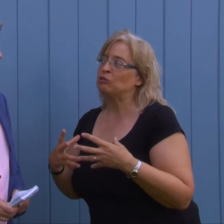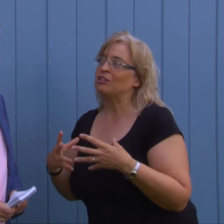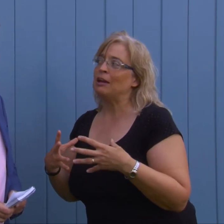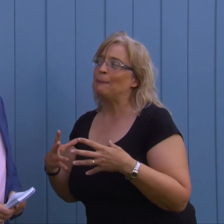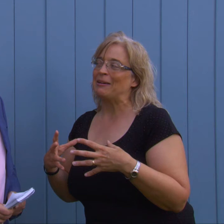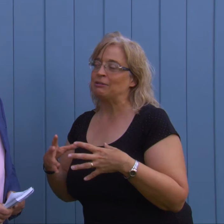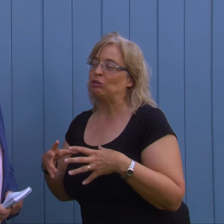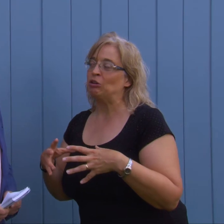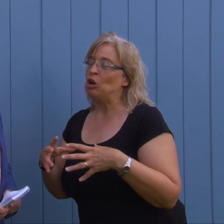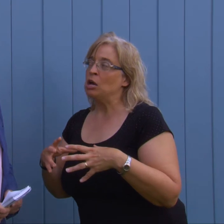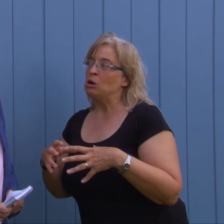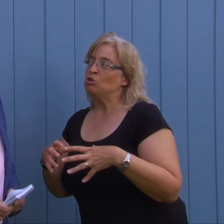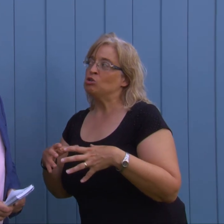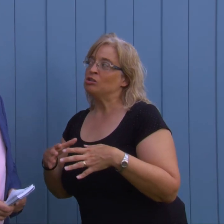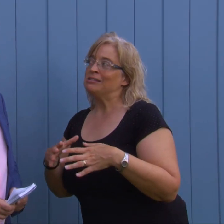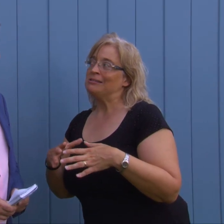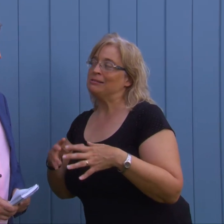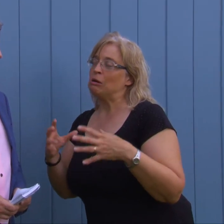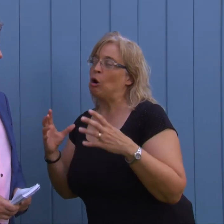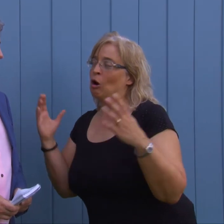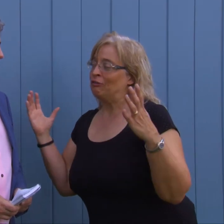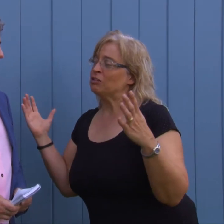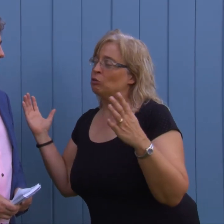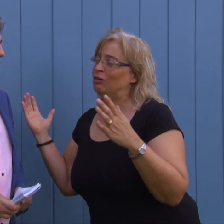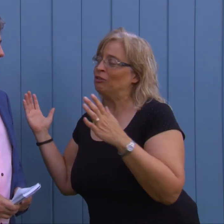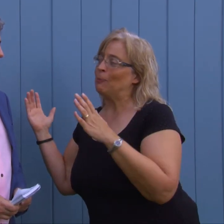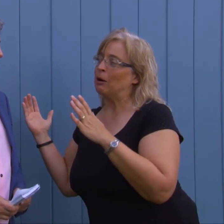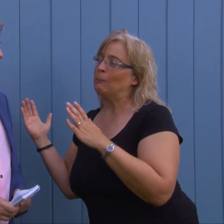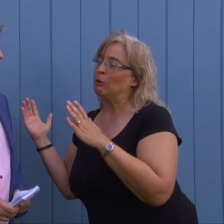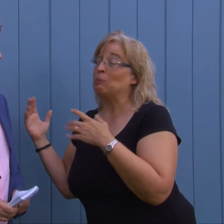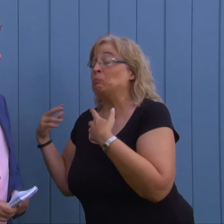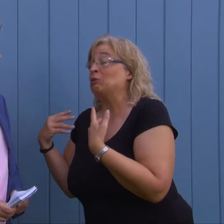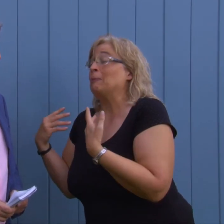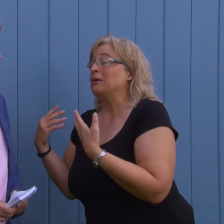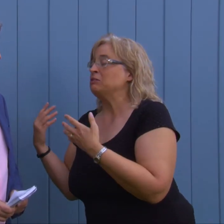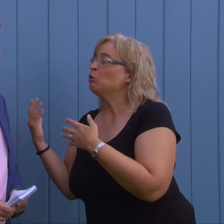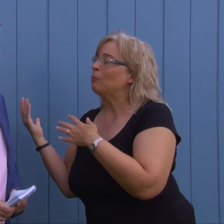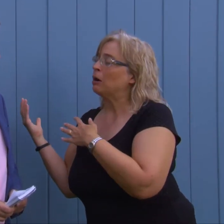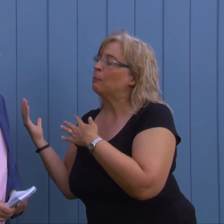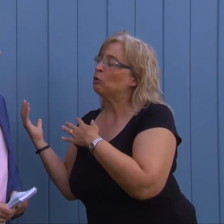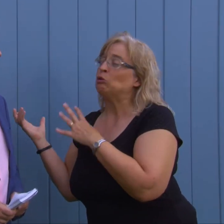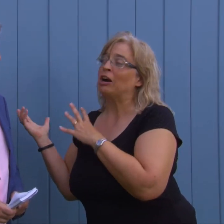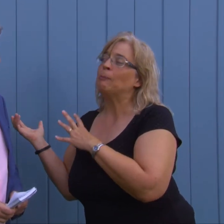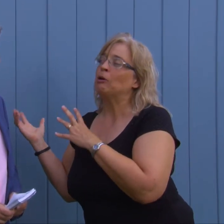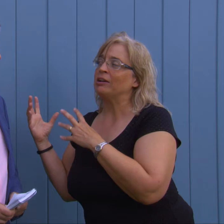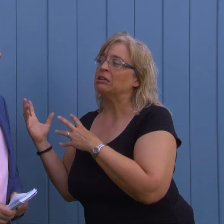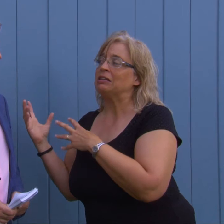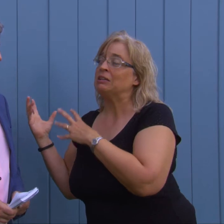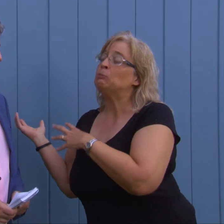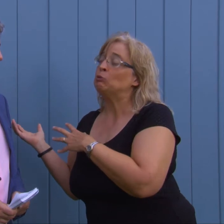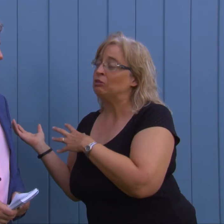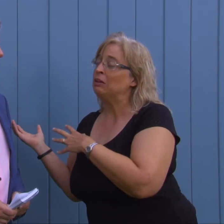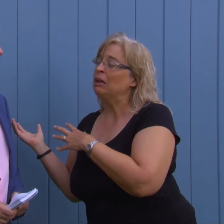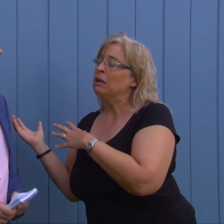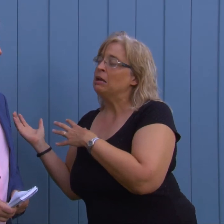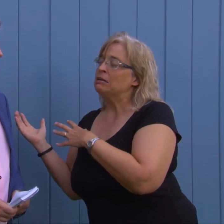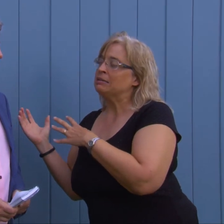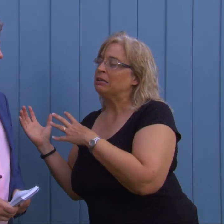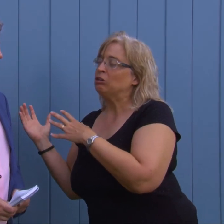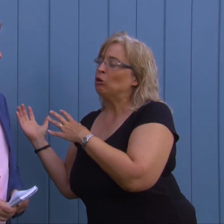frustrés parce que... En fait, ce qu'on a fait par rapport, mon impression, par rapport au rapport qui a été déposé, c'est